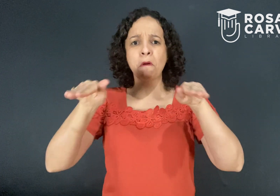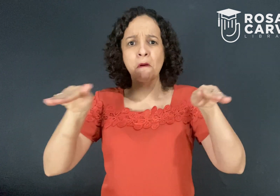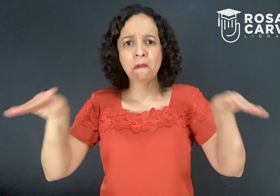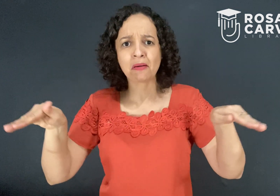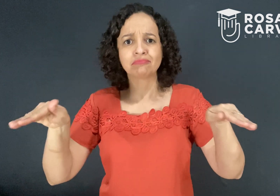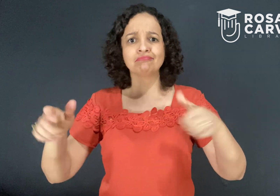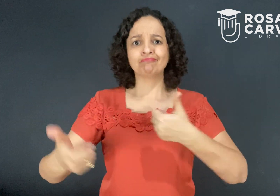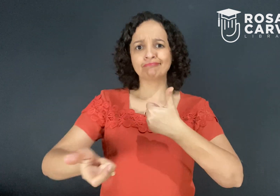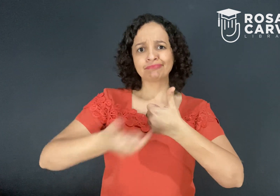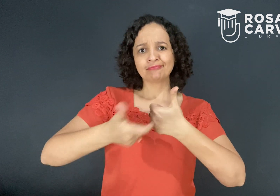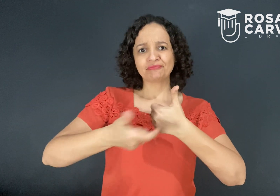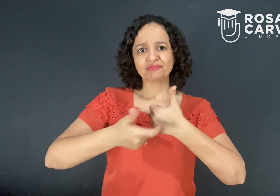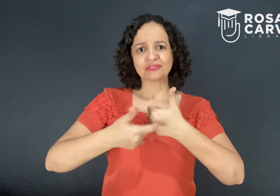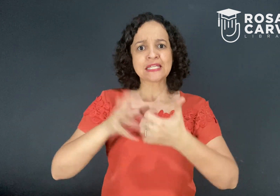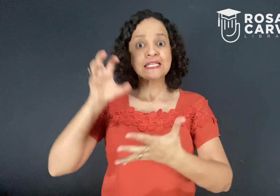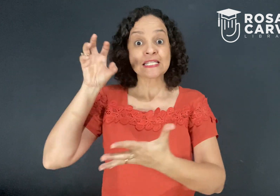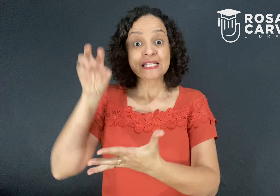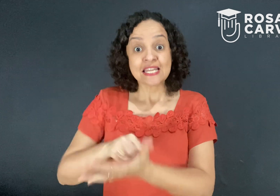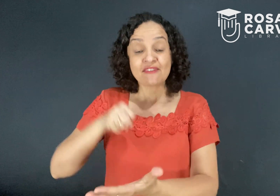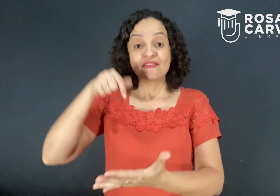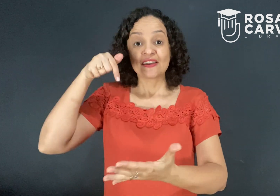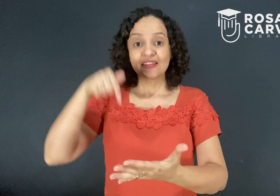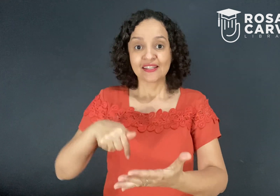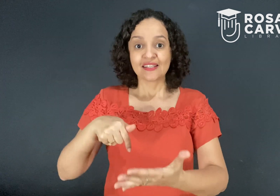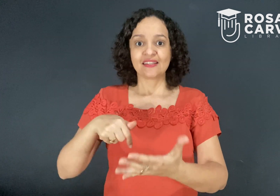nosso canal, ative o sininho para receber mais